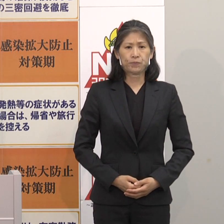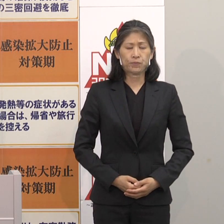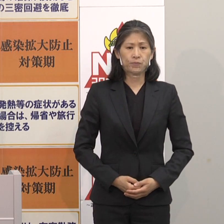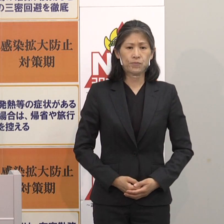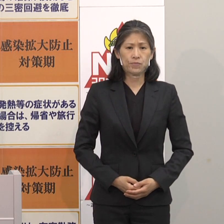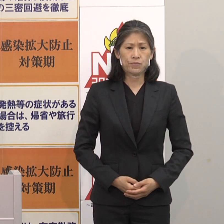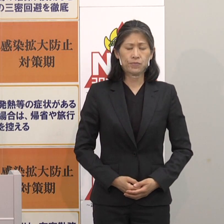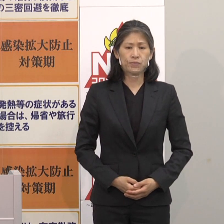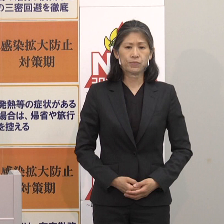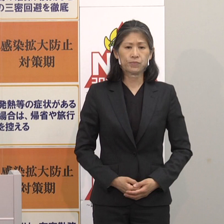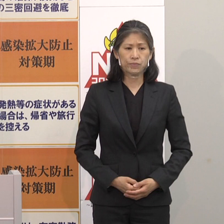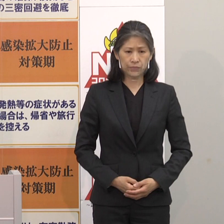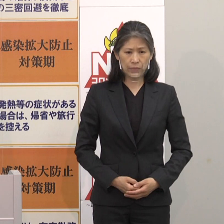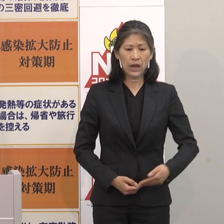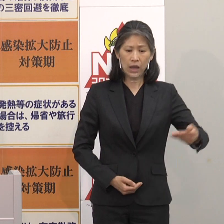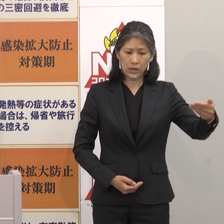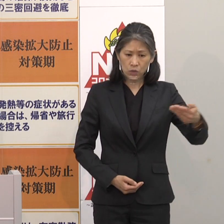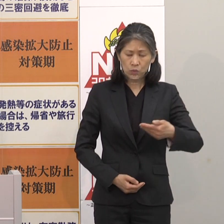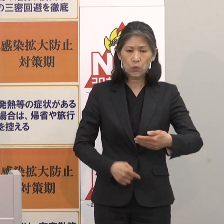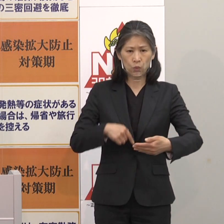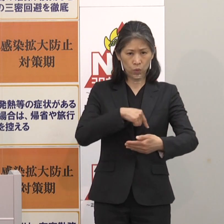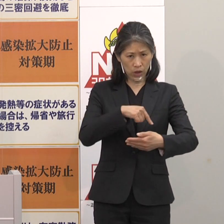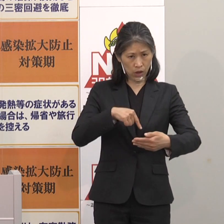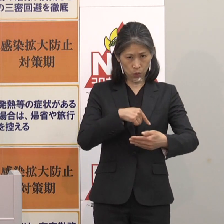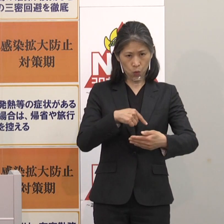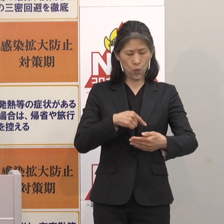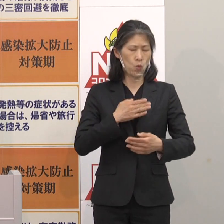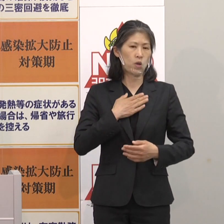ご趣旨は分かりますけれども、